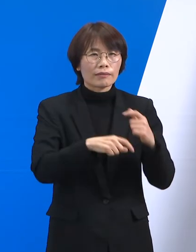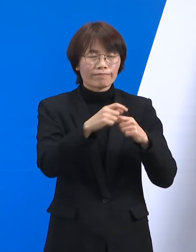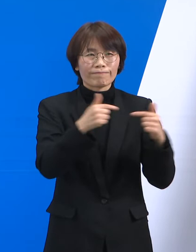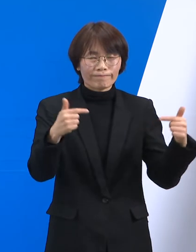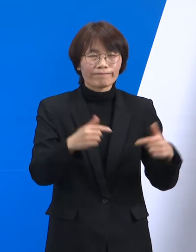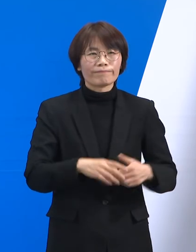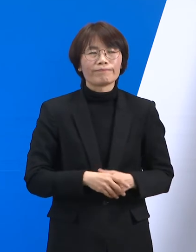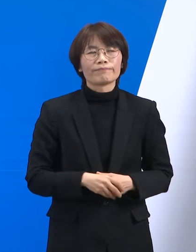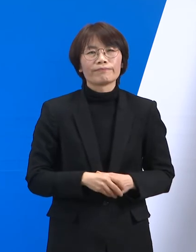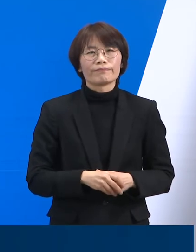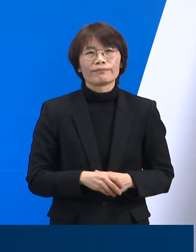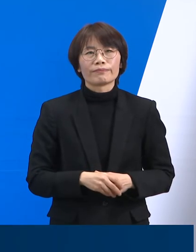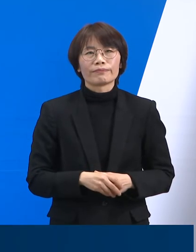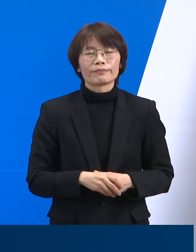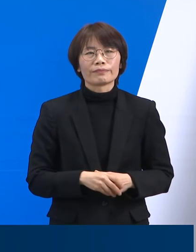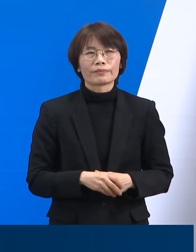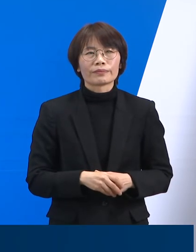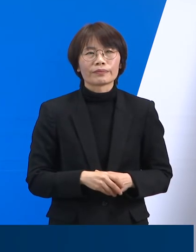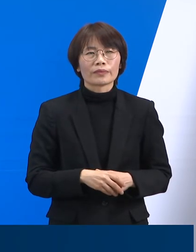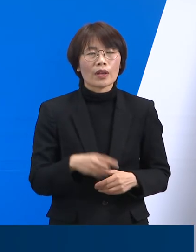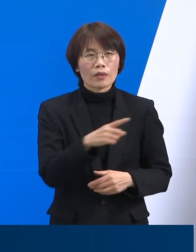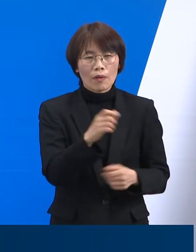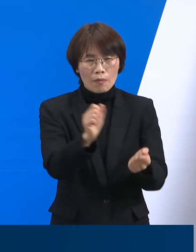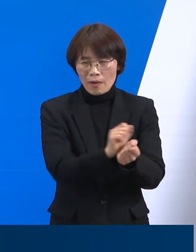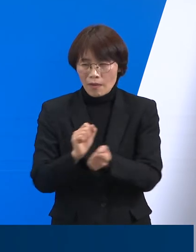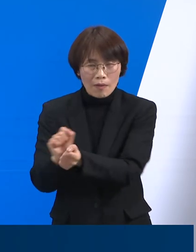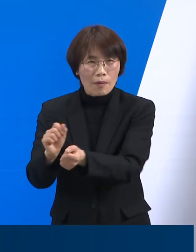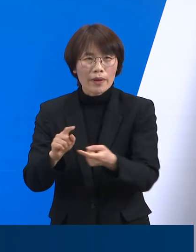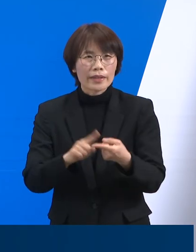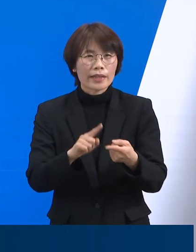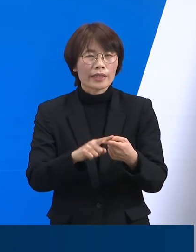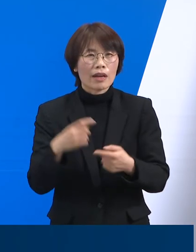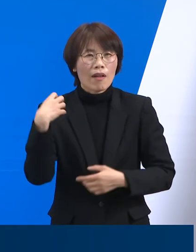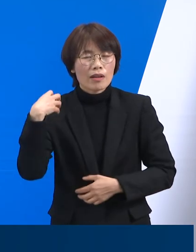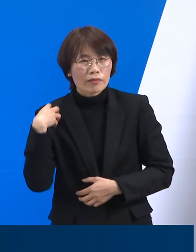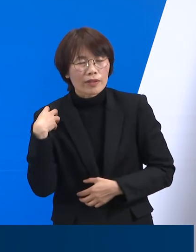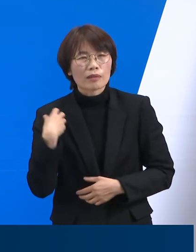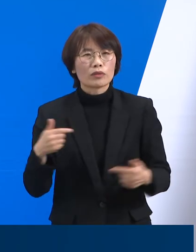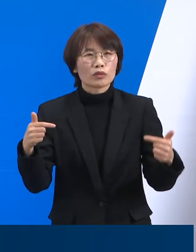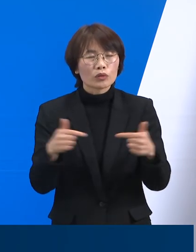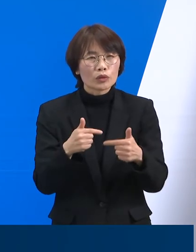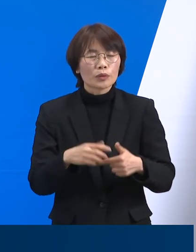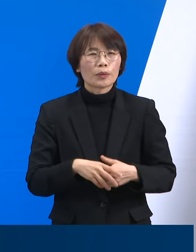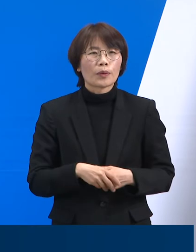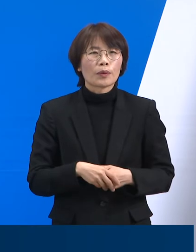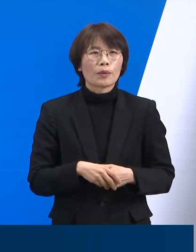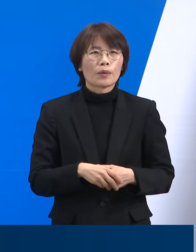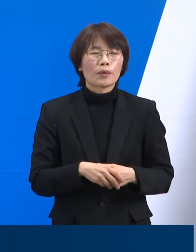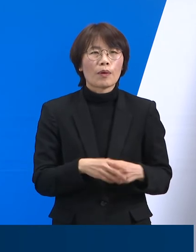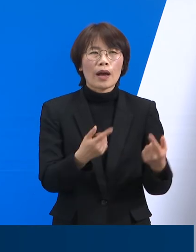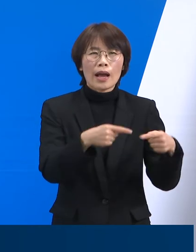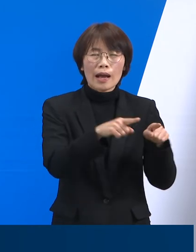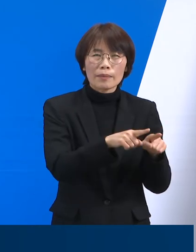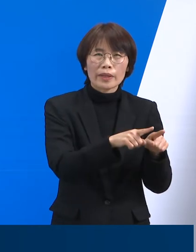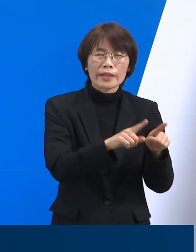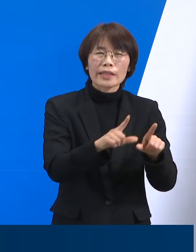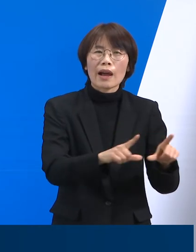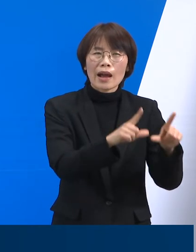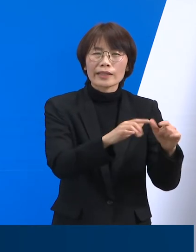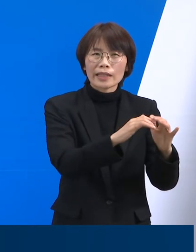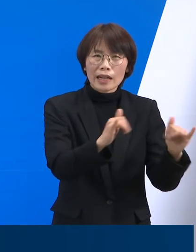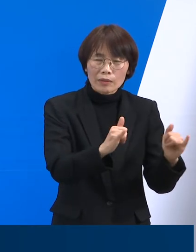강화하였습니다. 먼저 역학조사 및 격리 방식을 개편하여 관리 부담을 경감하고 확진자와 공동 격리자의